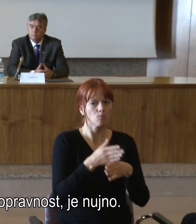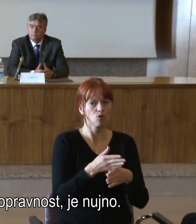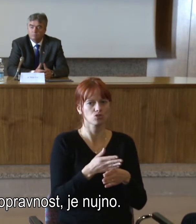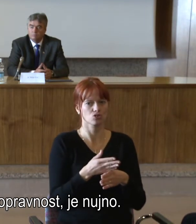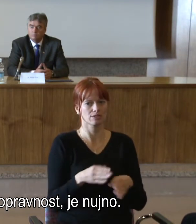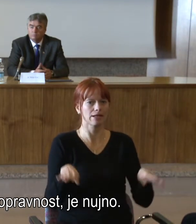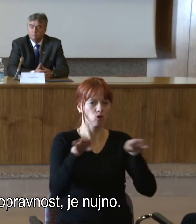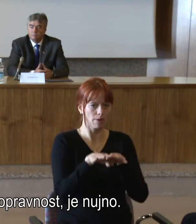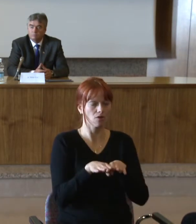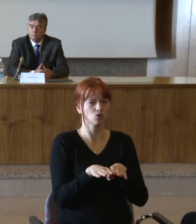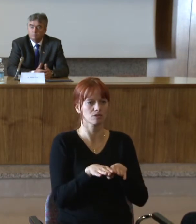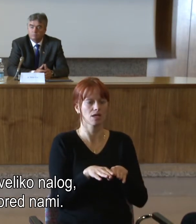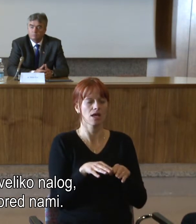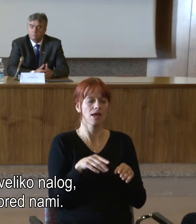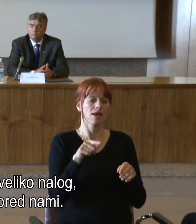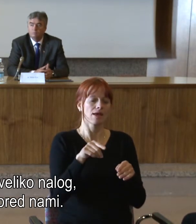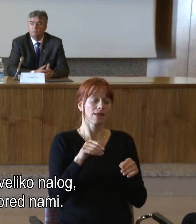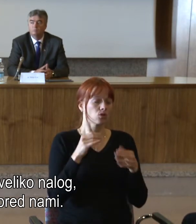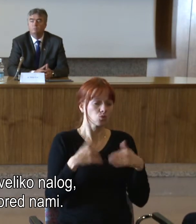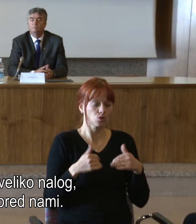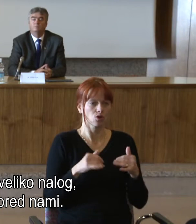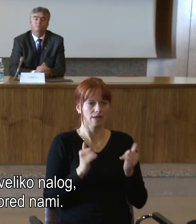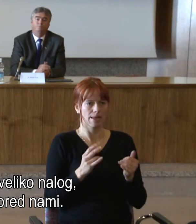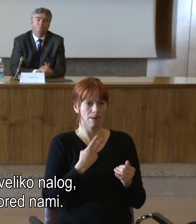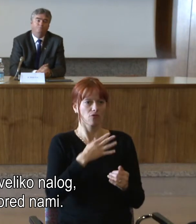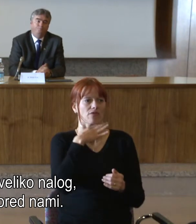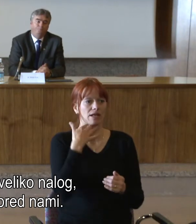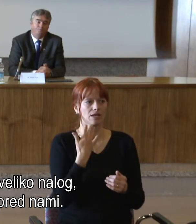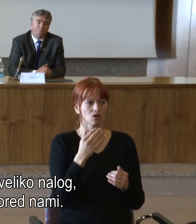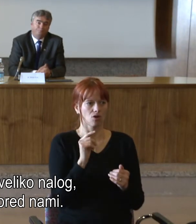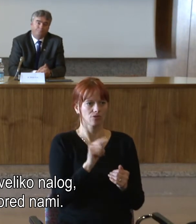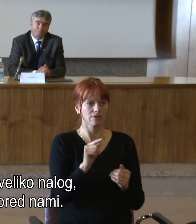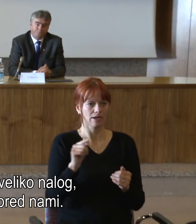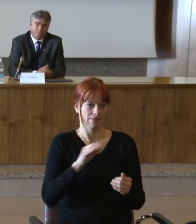enakopravnost nujno, da imamo veliko teh nalog, ki so